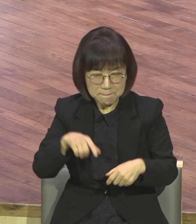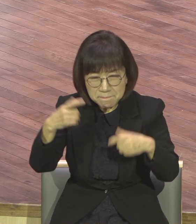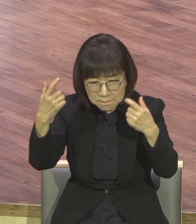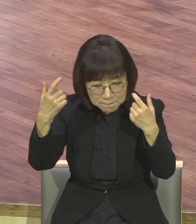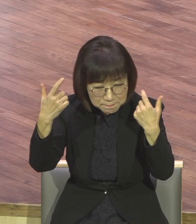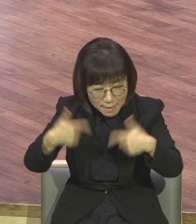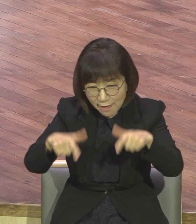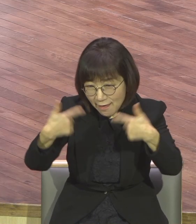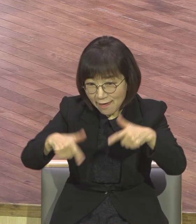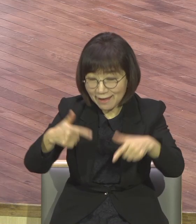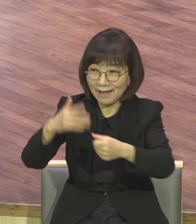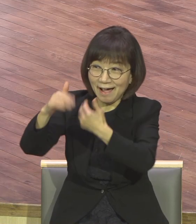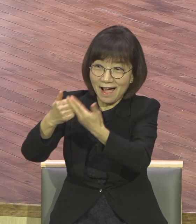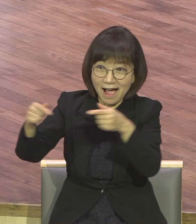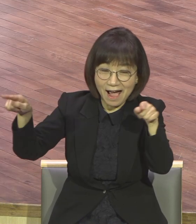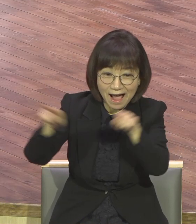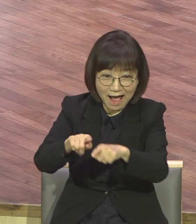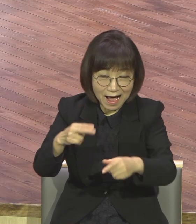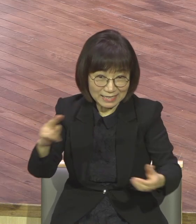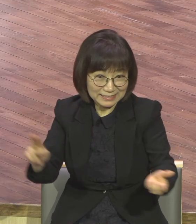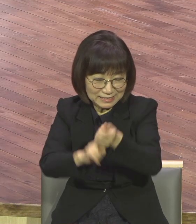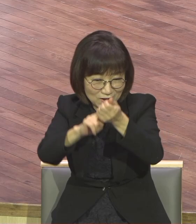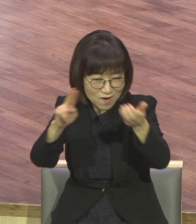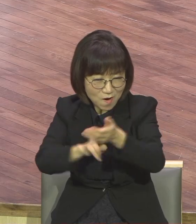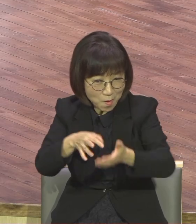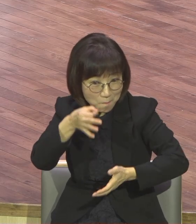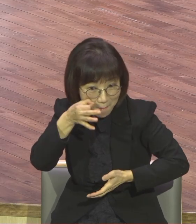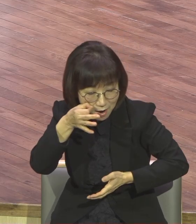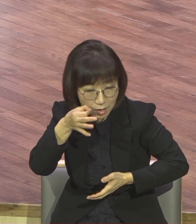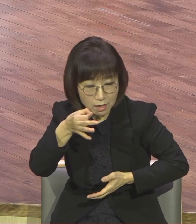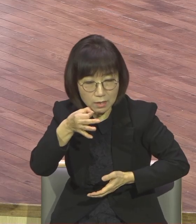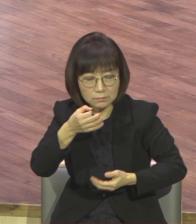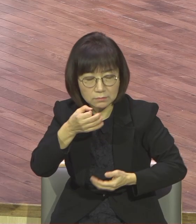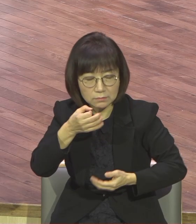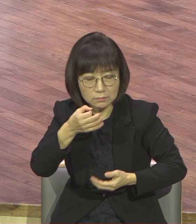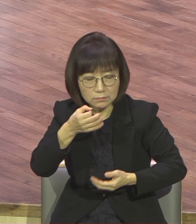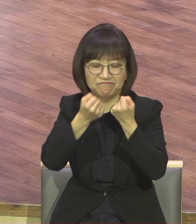매일매일 하나님이 함께 하신 기적을 체험하면서도